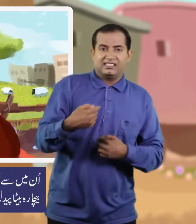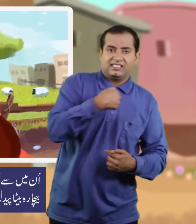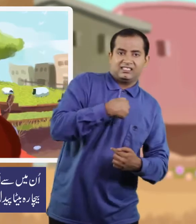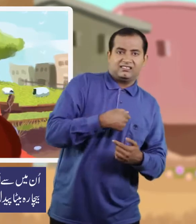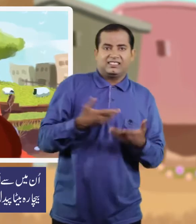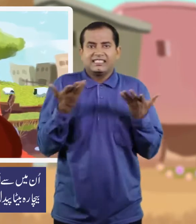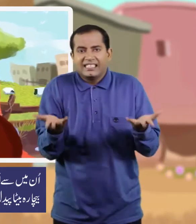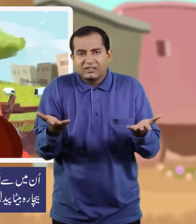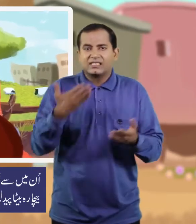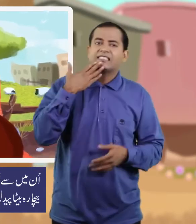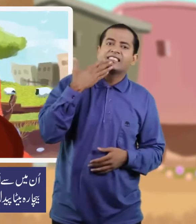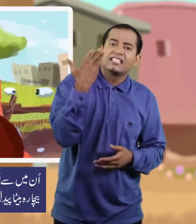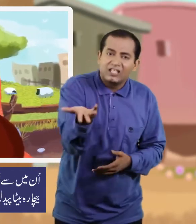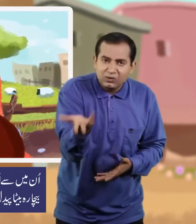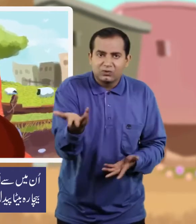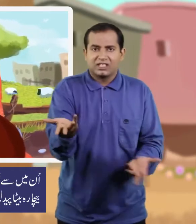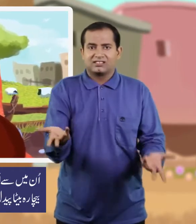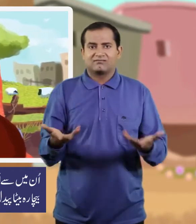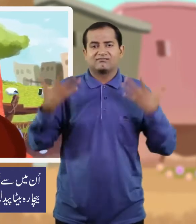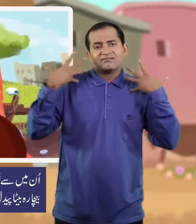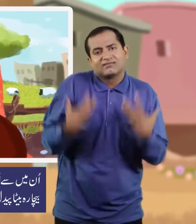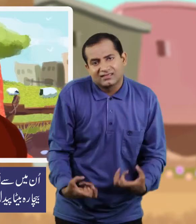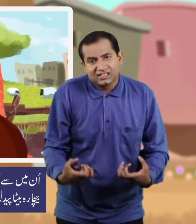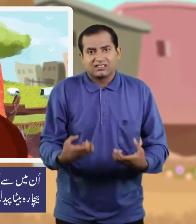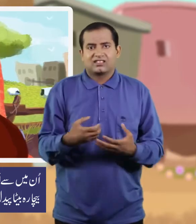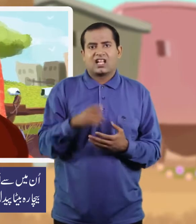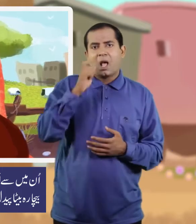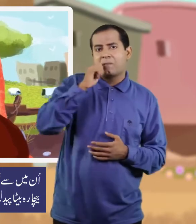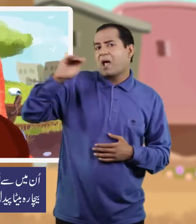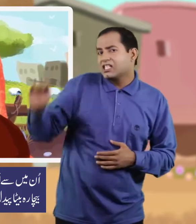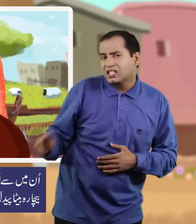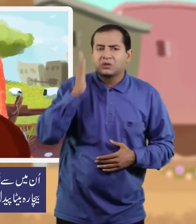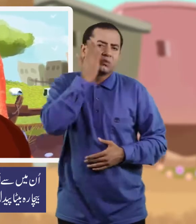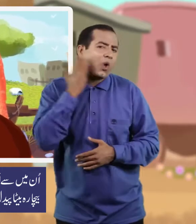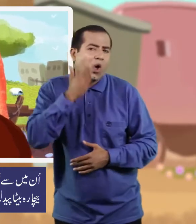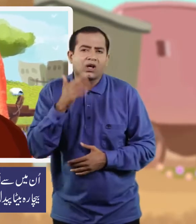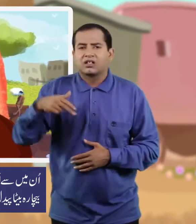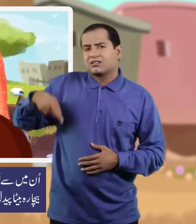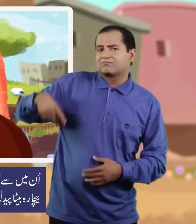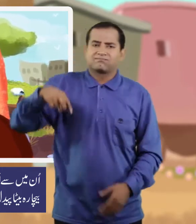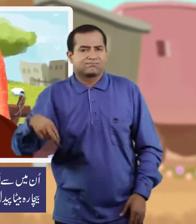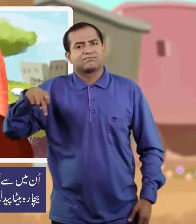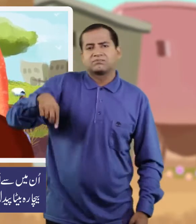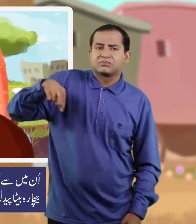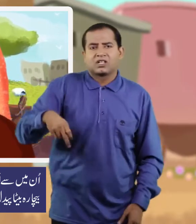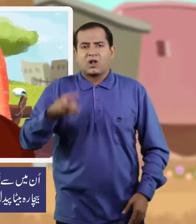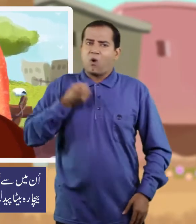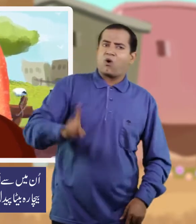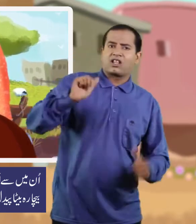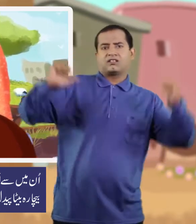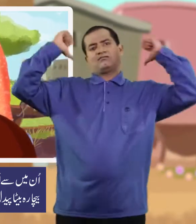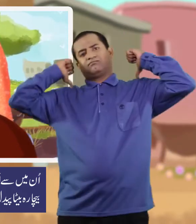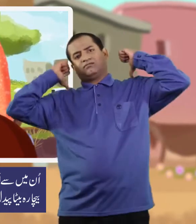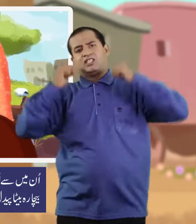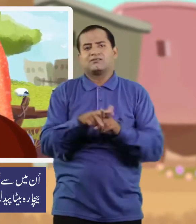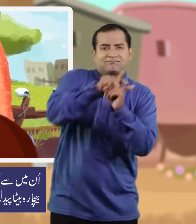उन्हें से एक औरत ने कहा, आए हाए इस सुस्ता आदमी को देखो जिसका बिचारा बेटा पैदल चल रहा है और वो खुद